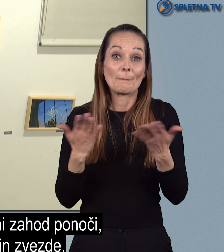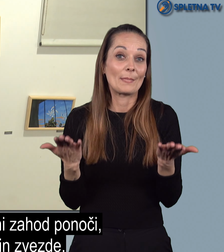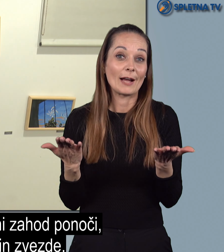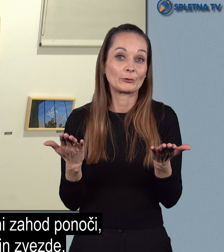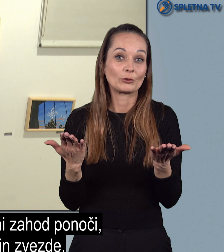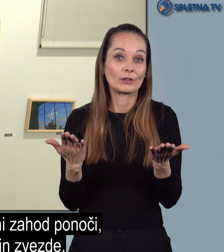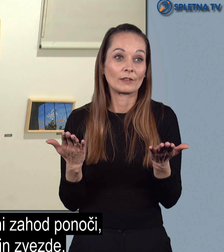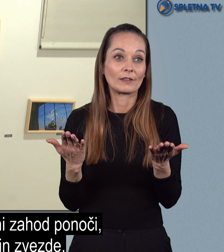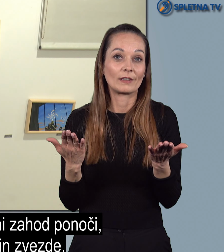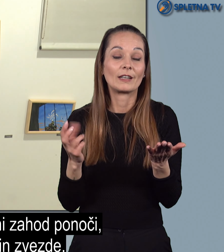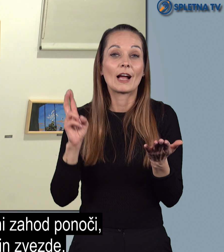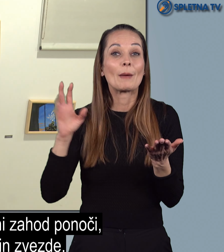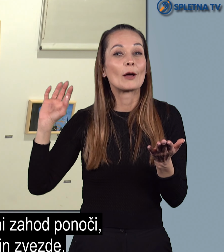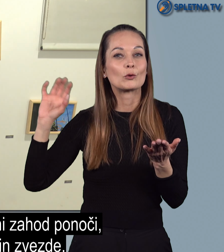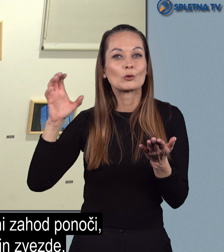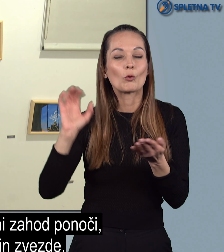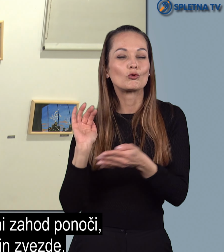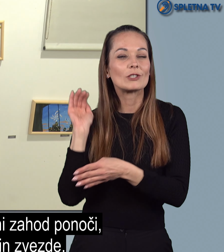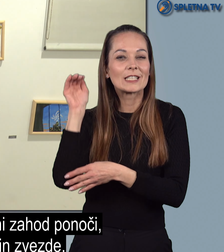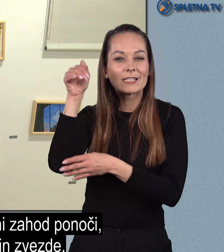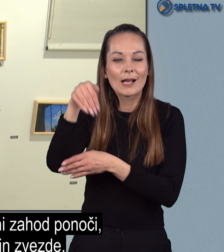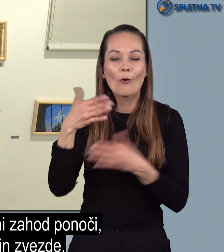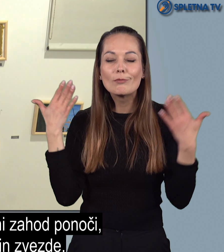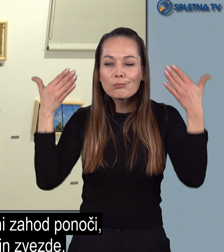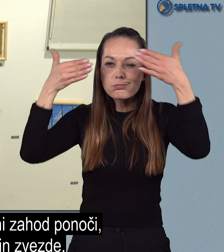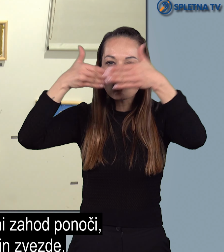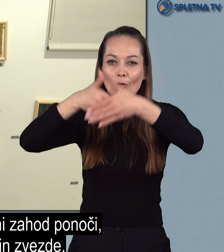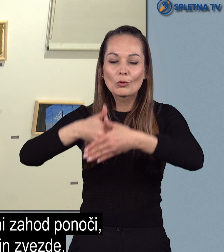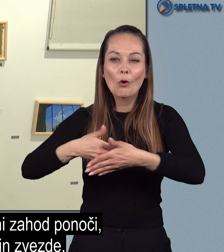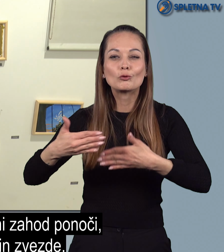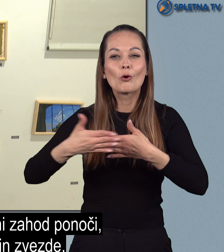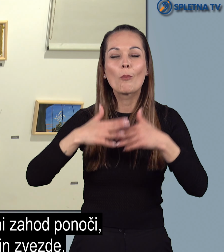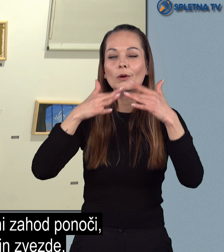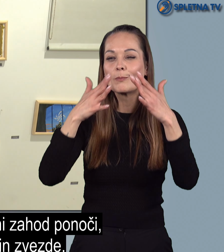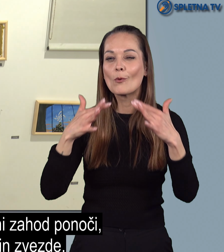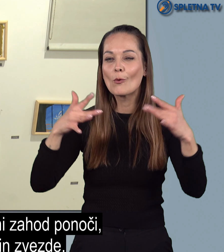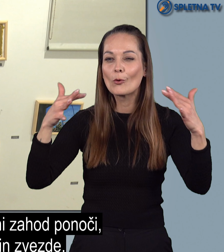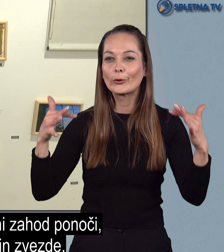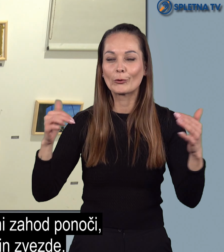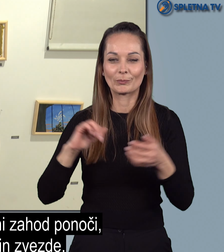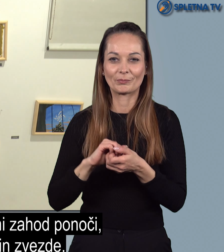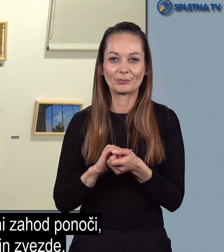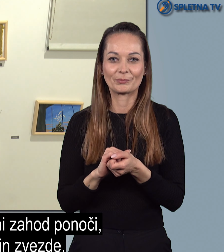Pač koliko je sončni zahod po noči, ob morju,